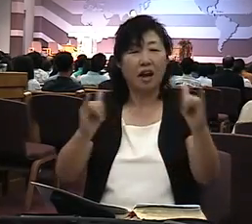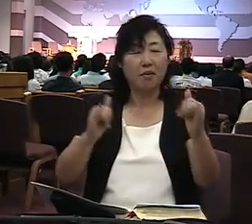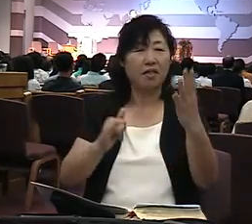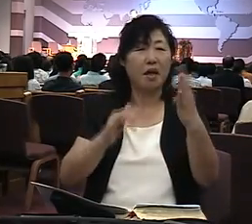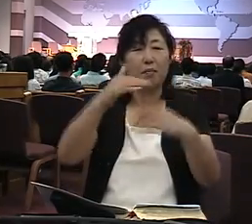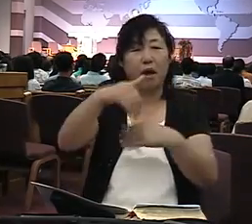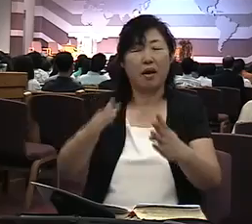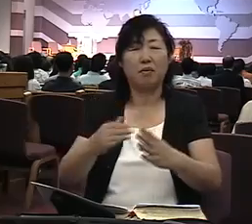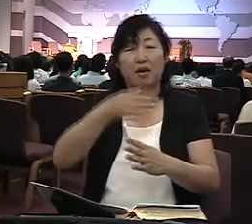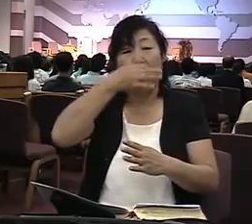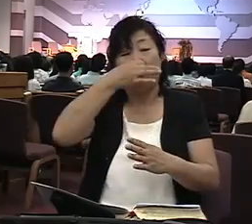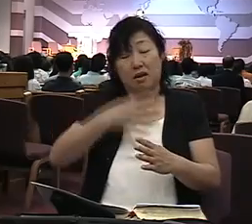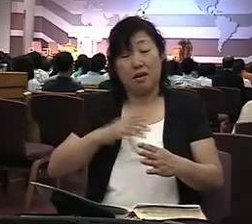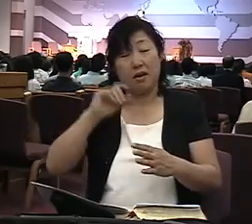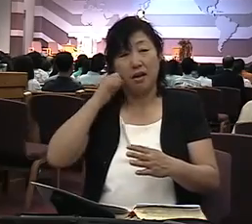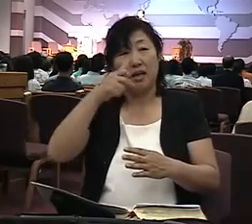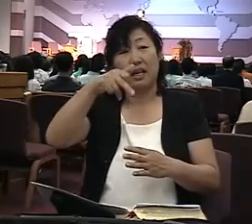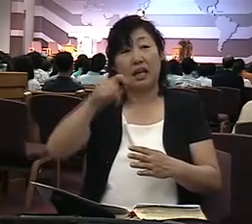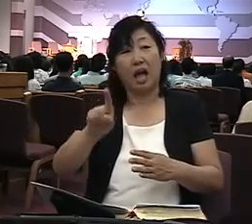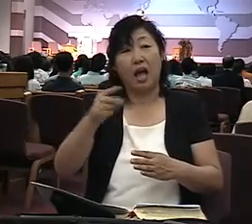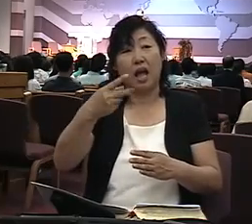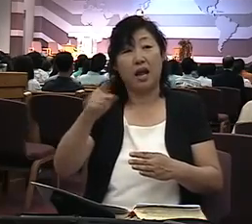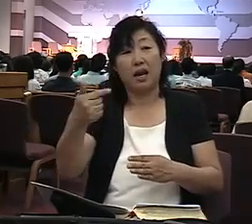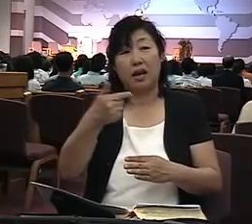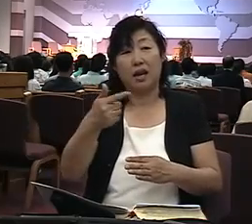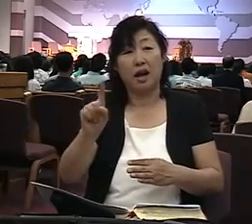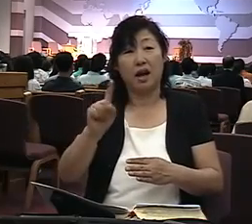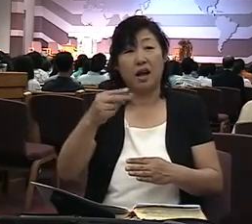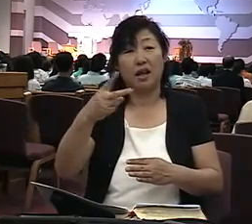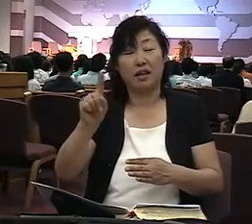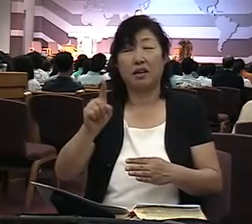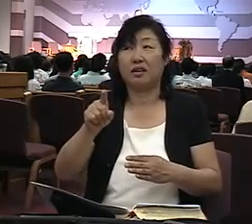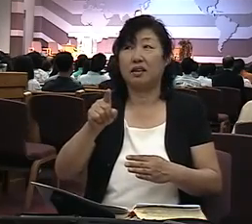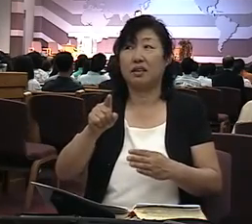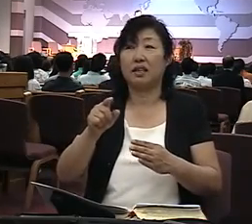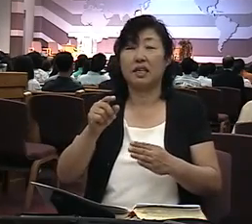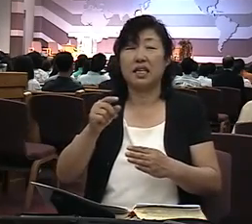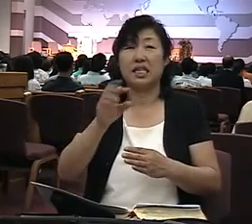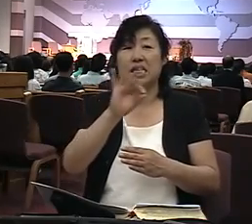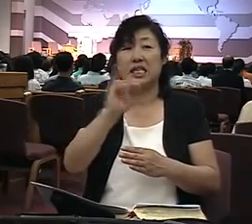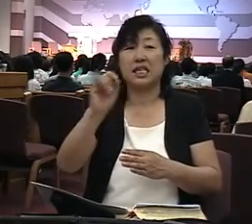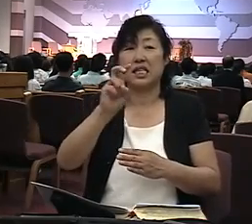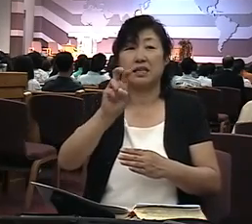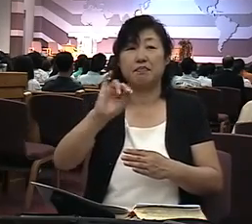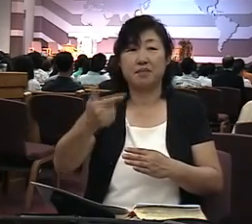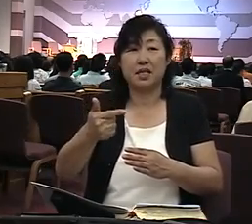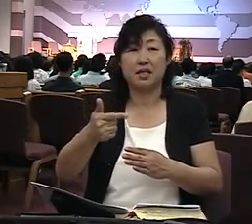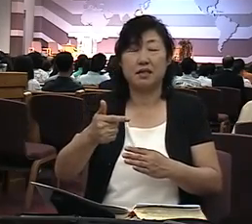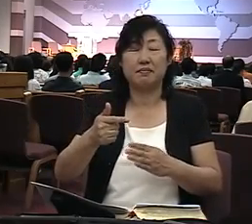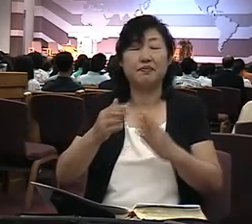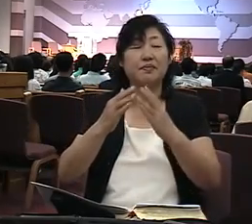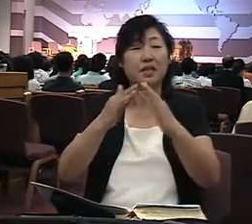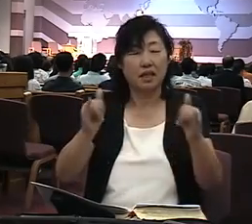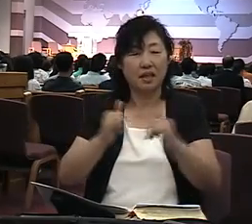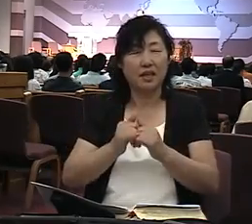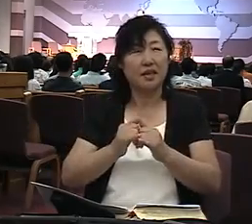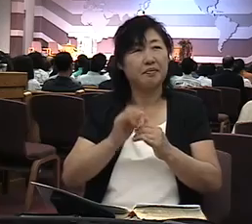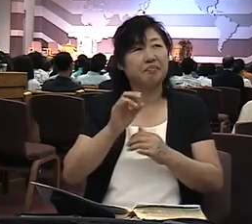이민자들이요. 카나다에 많은 분들이 미니마트, 미니슈퍼를 하시더라고요. 근데 미니슈퍼가 한때는